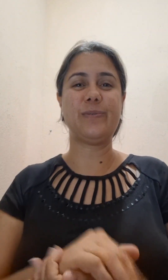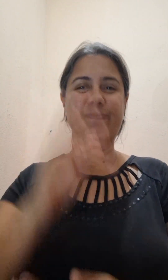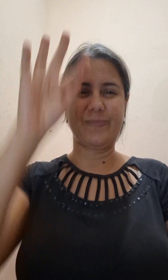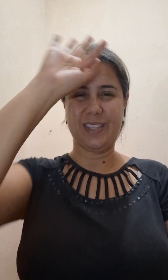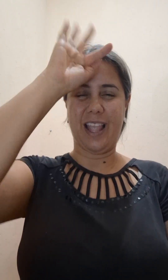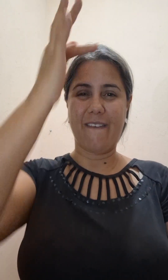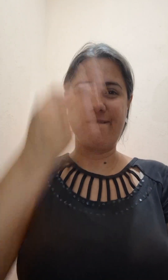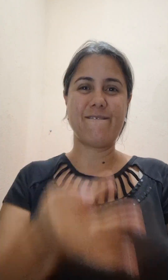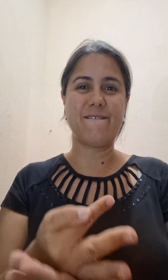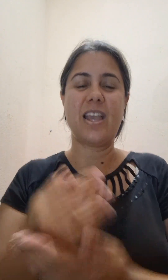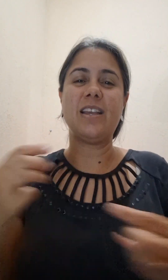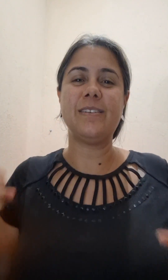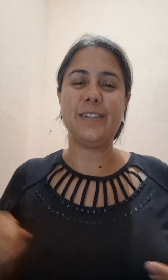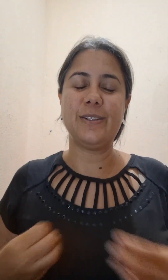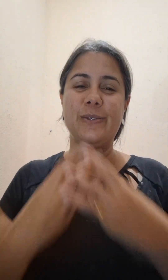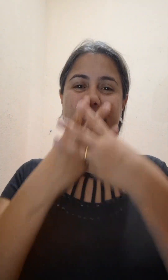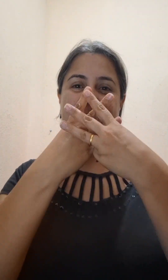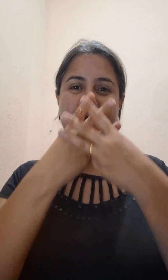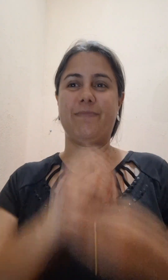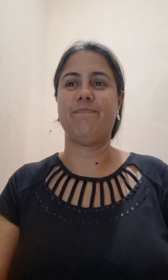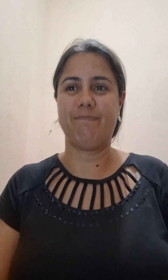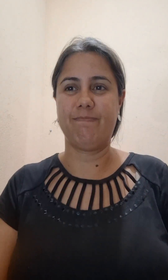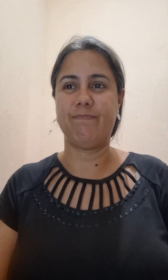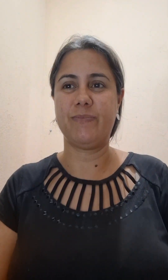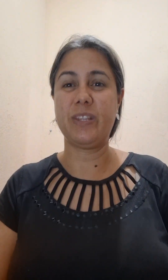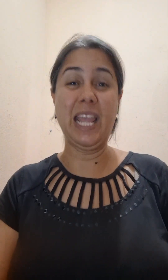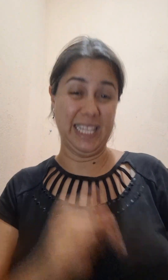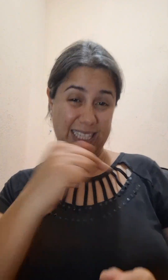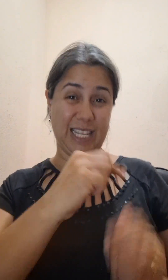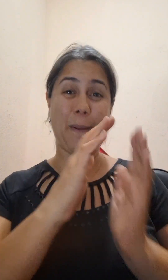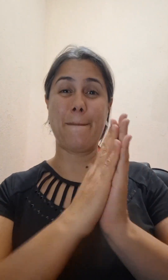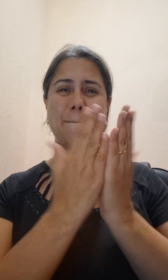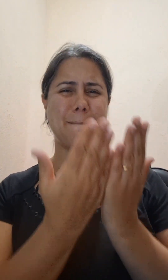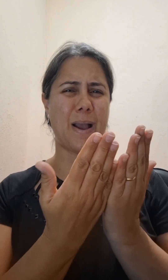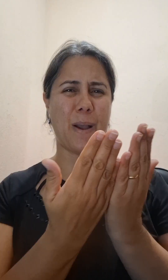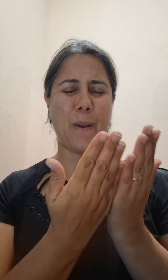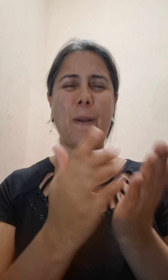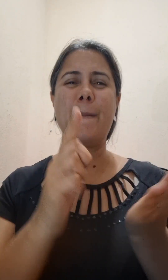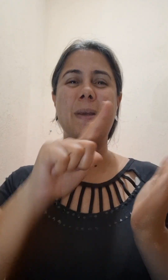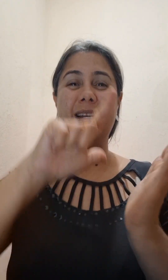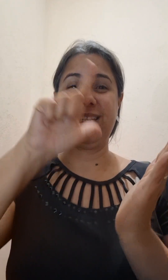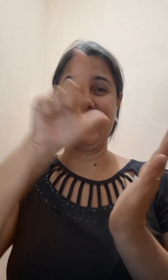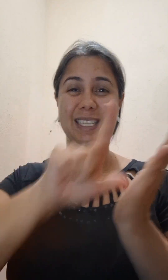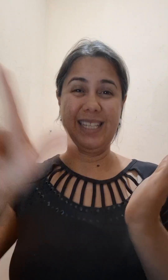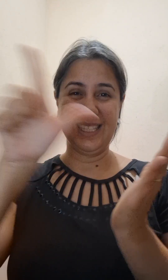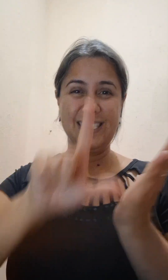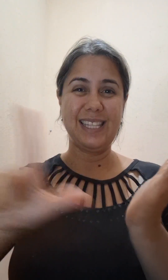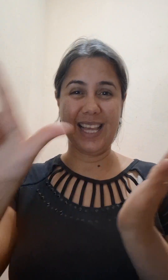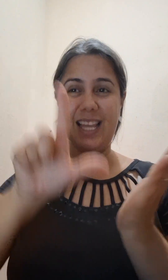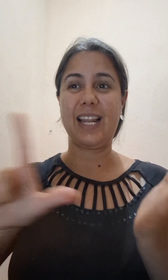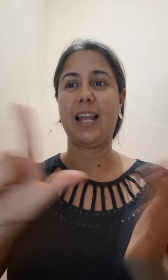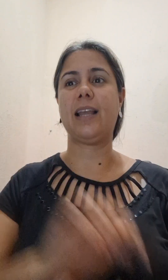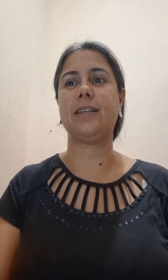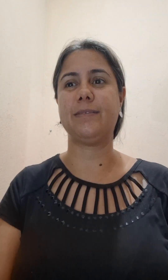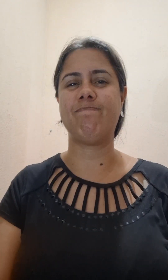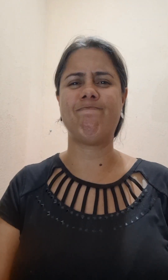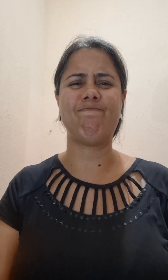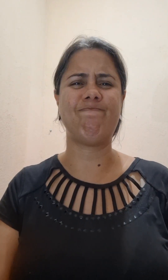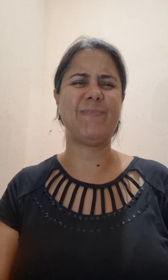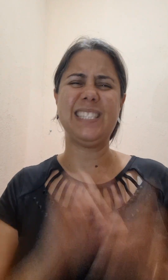E tem contexto, são escritos dentro do contexto da fé judaica. É uma obra literária